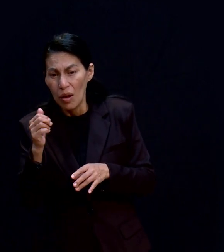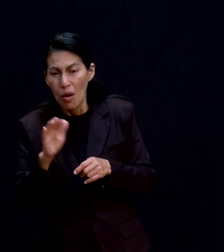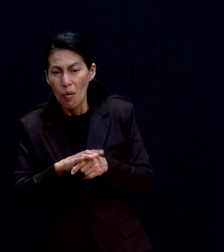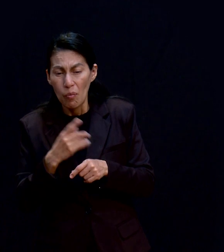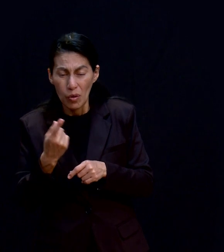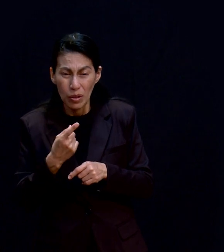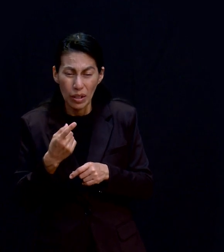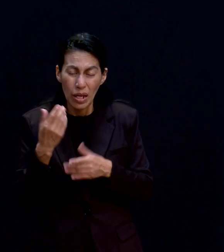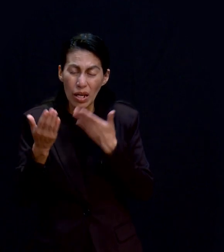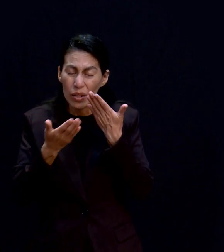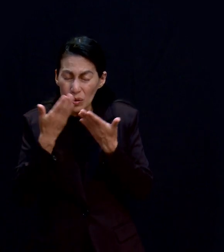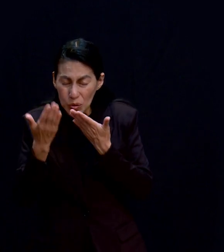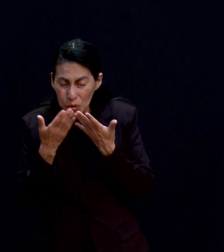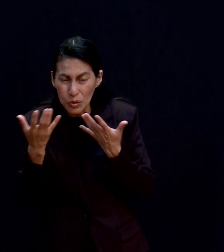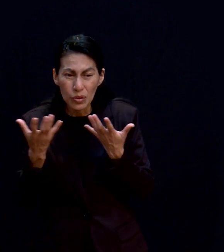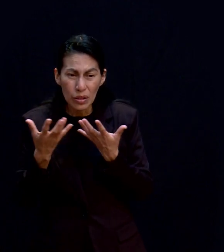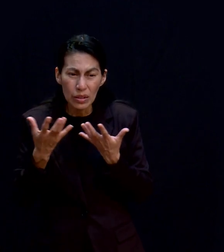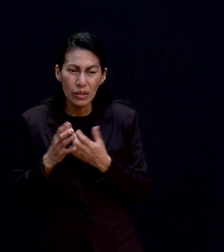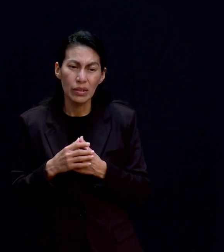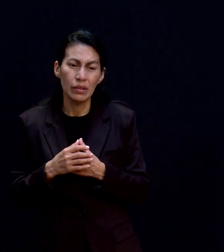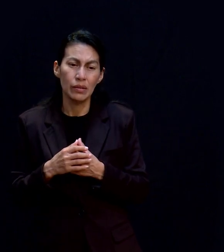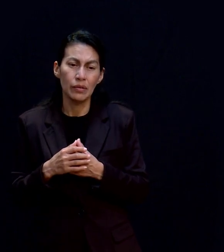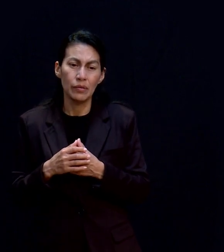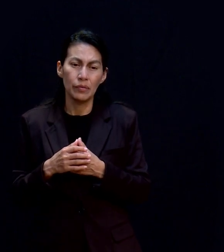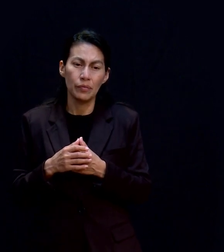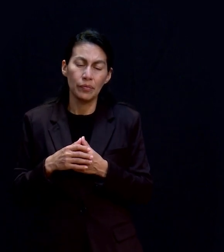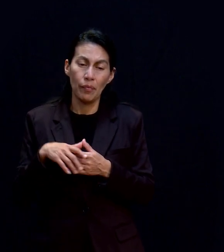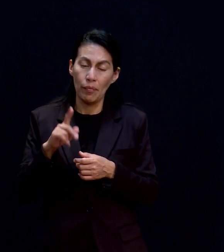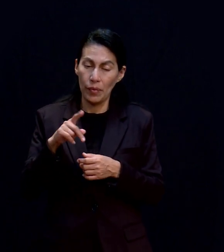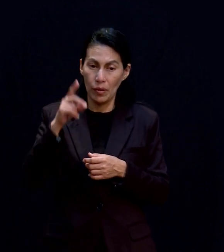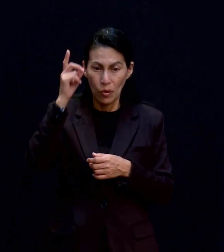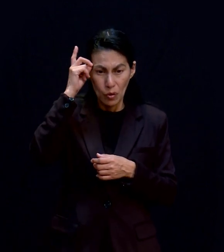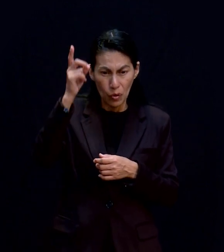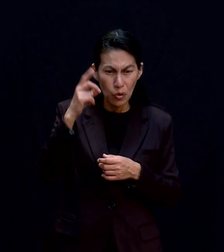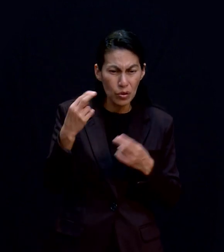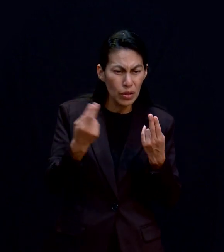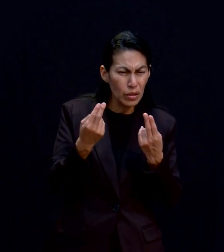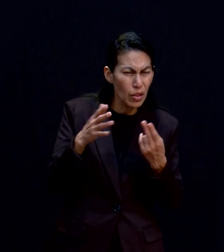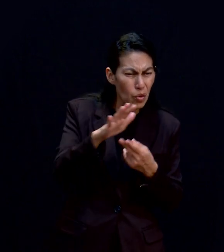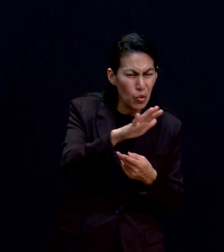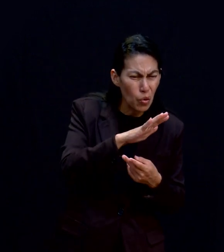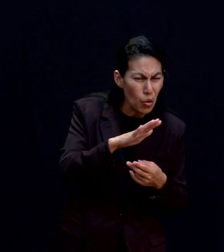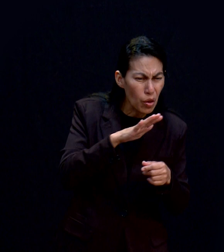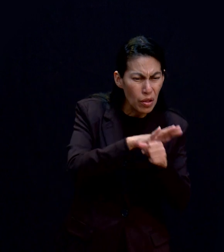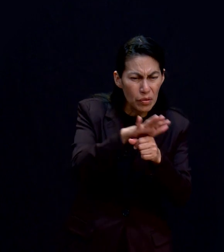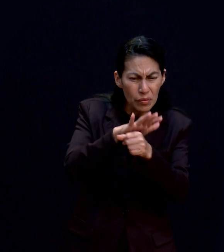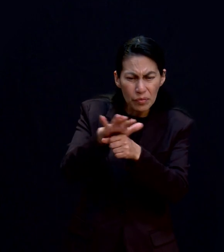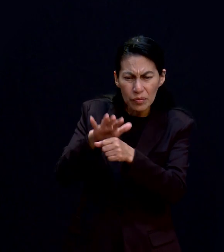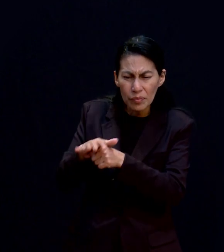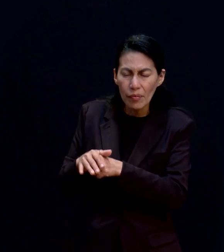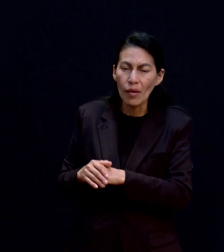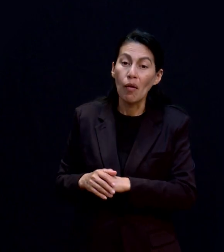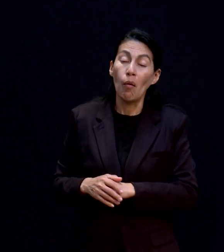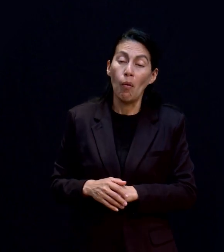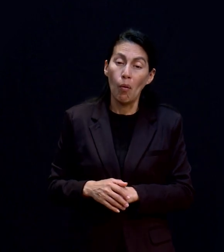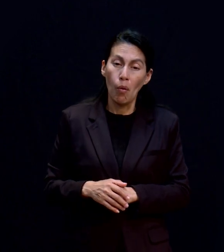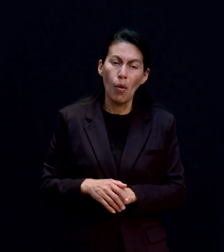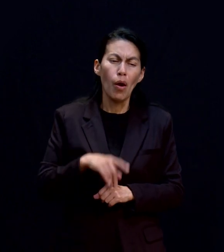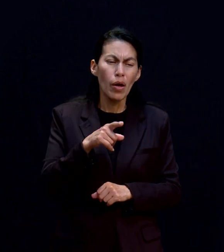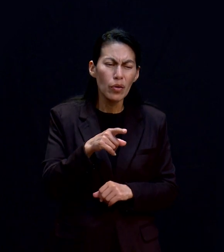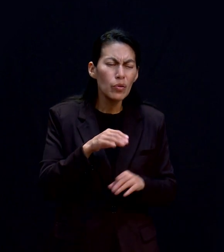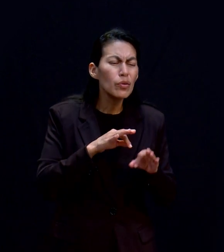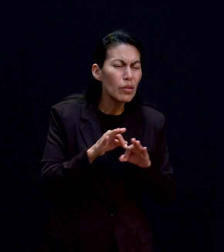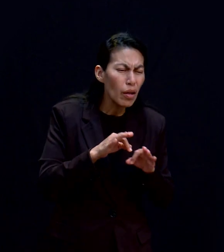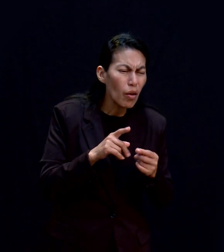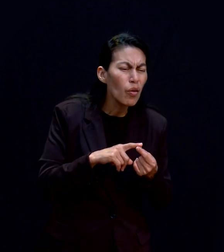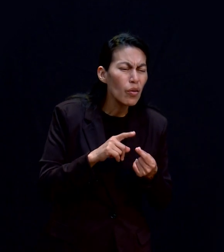cuando estas enfocado en sus estudios en apoyar verdad pero dios ha suplido todo y donde es